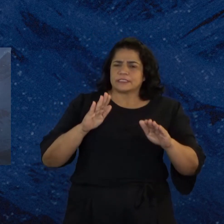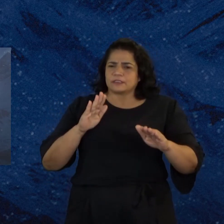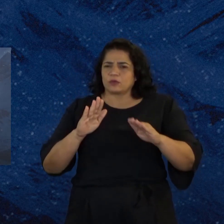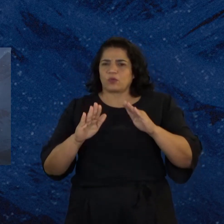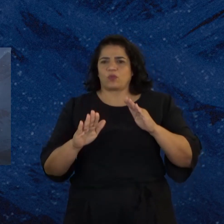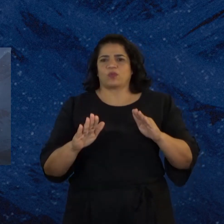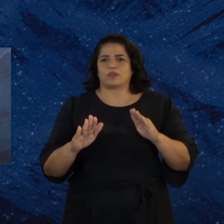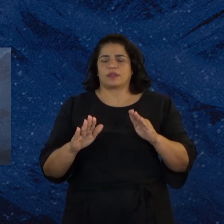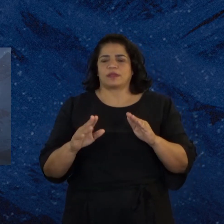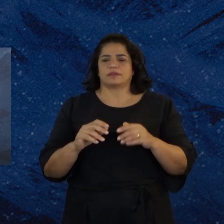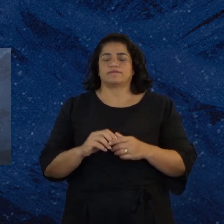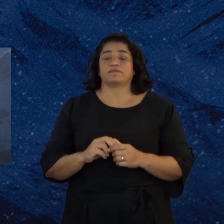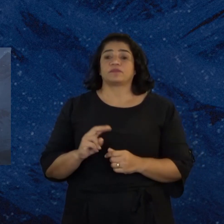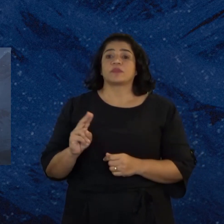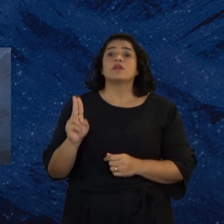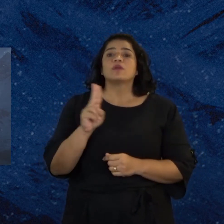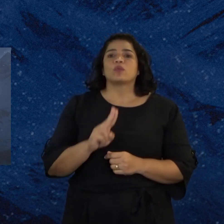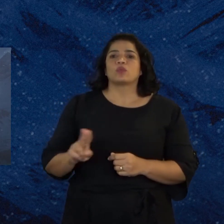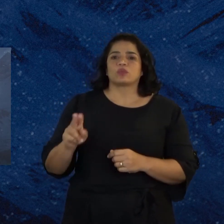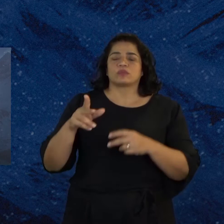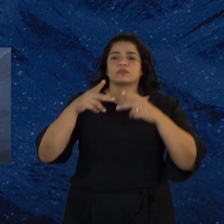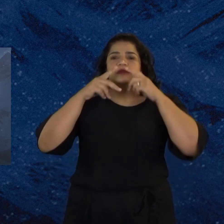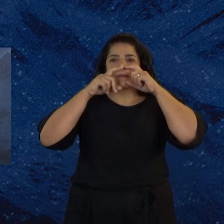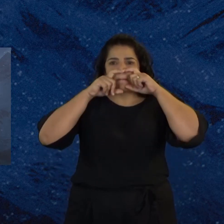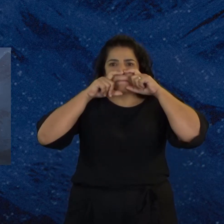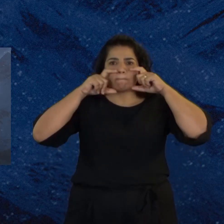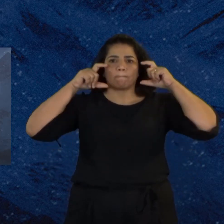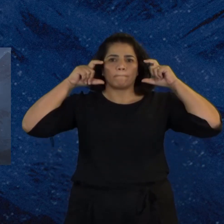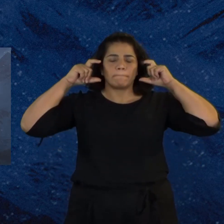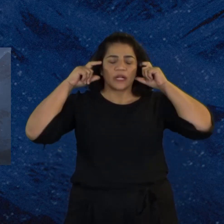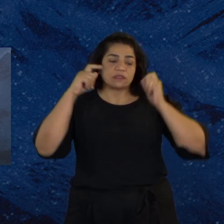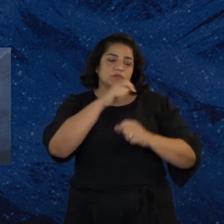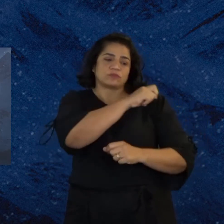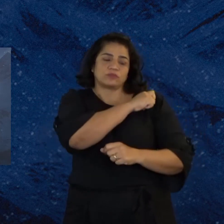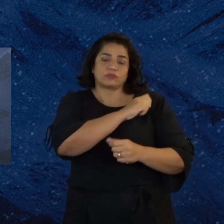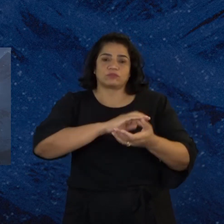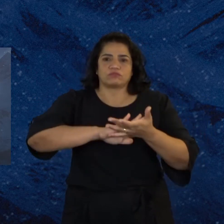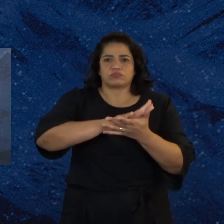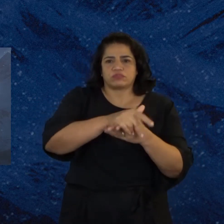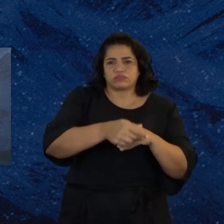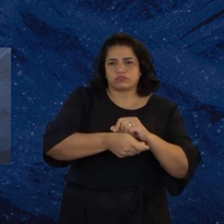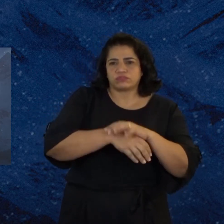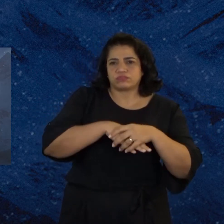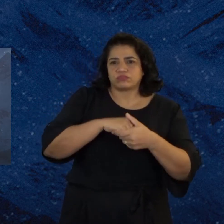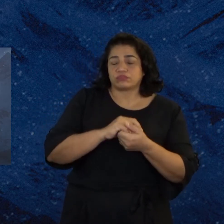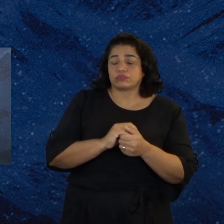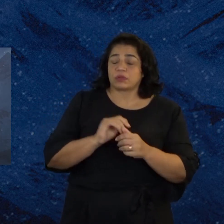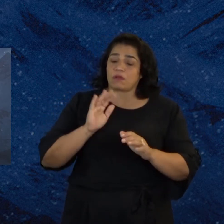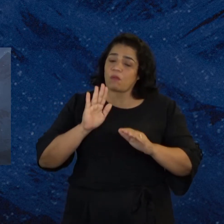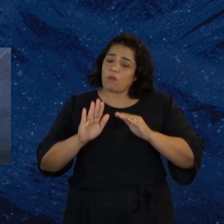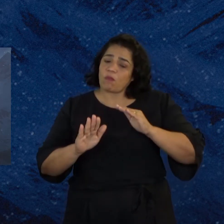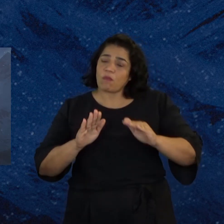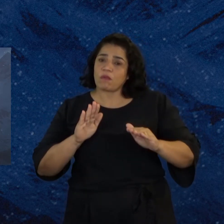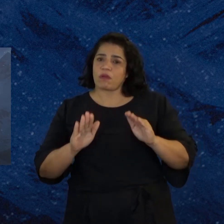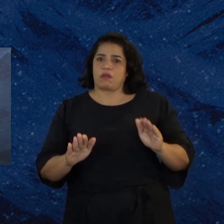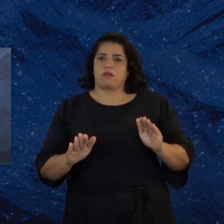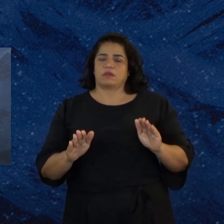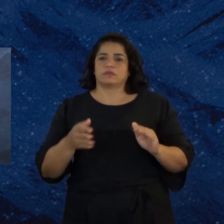álcool gel, higienização das mãos, e assim por diante, e cuidar. Os irmãos têm feito esse trabalho.